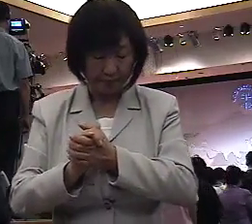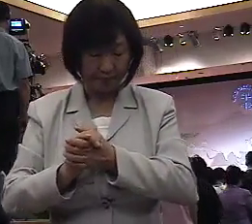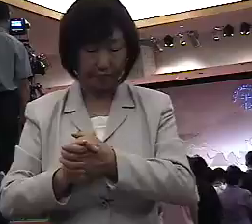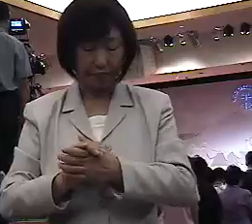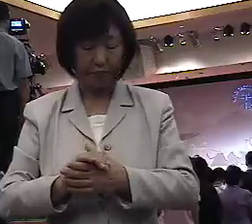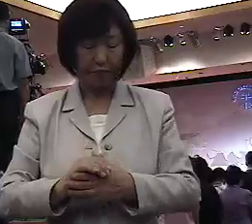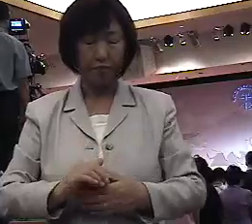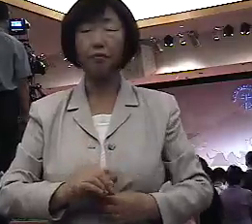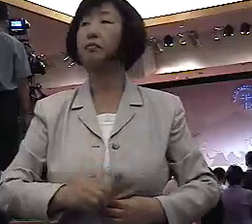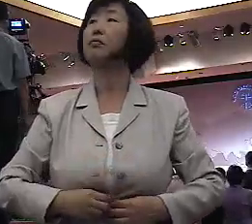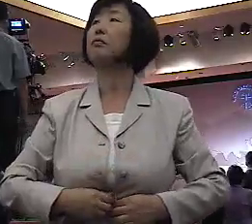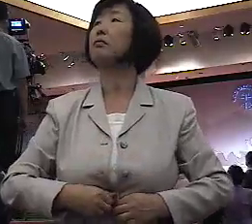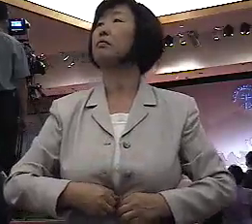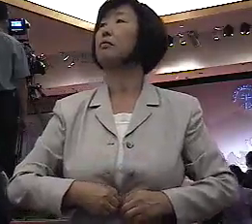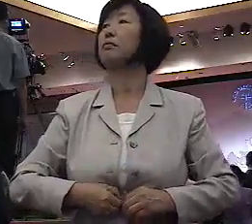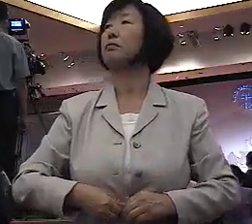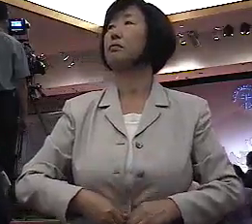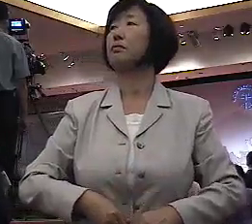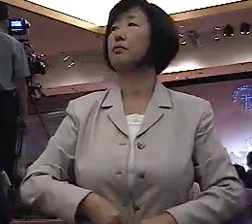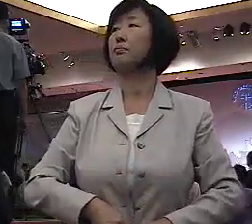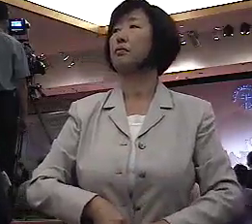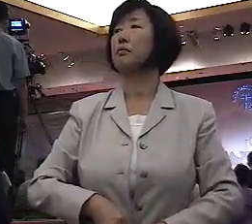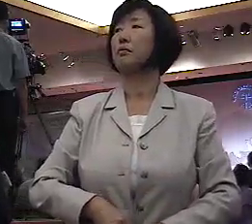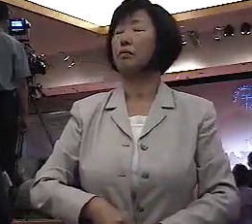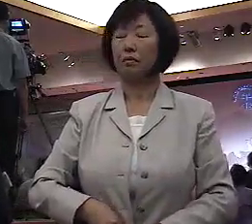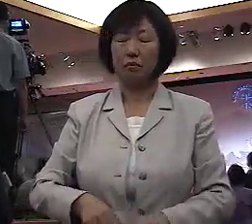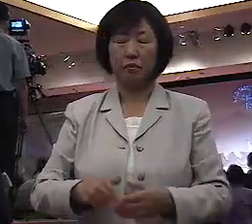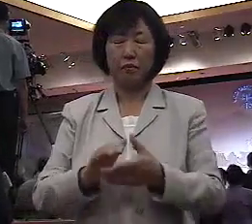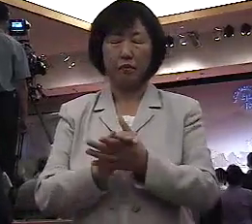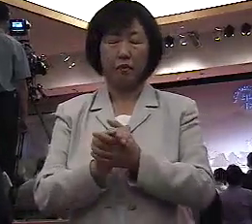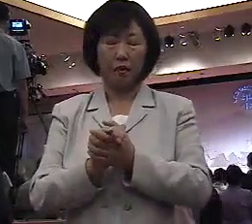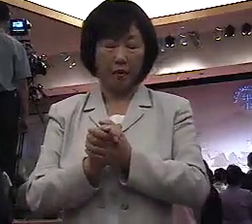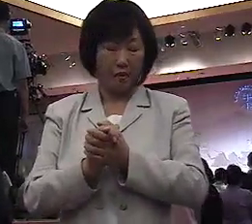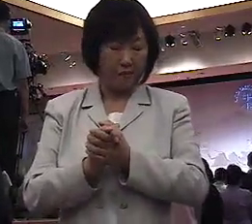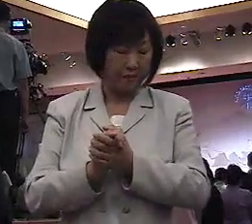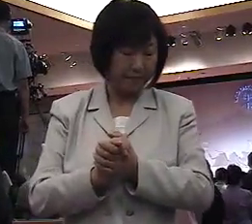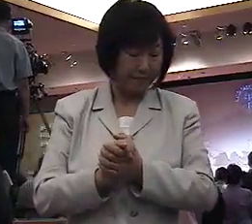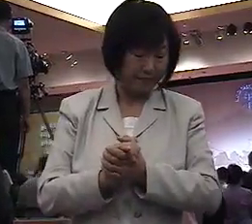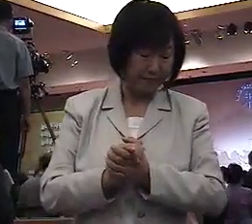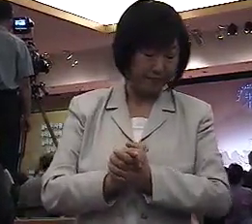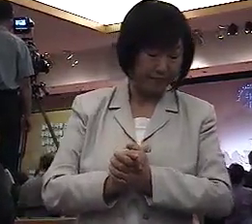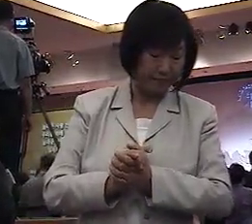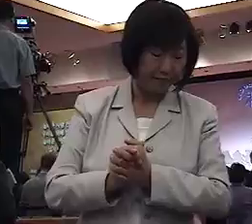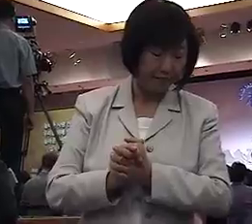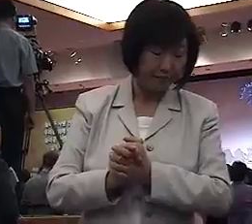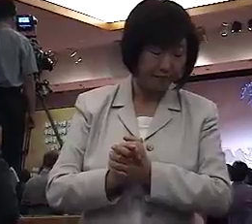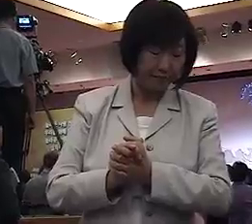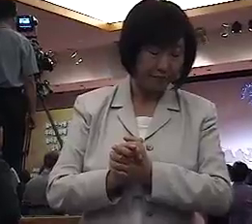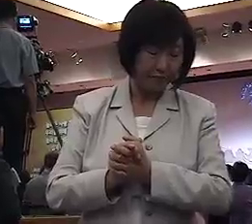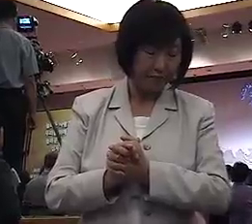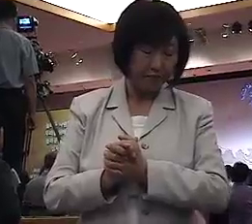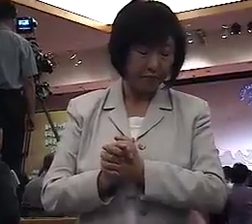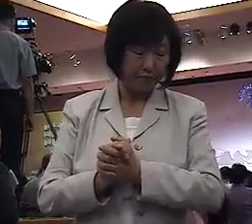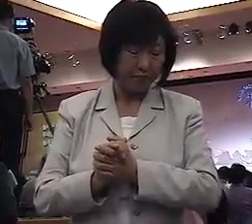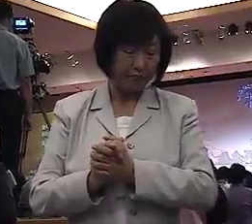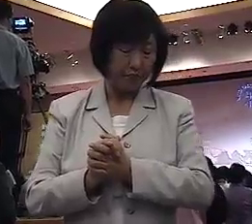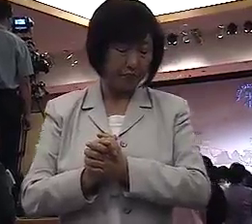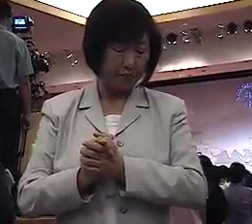우리 인생의 주인 되시는 하나님 아버지께 놀라운 사랑 찬양드리겠습니다.